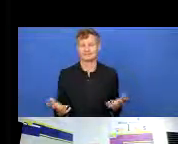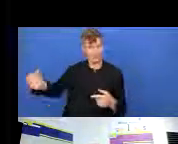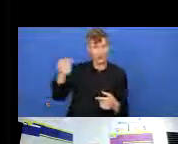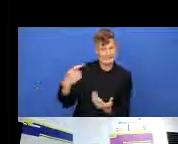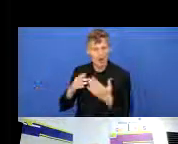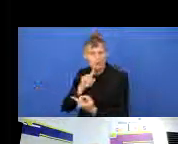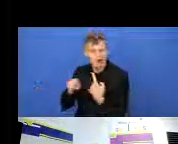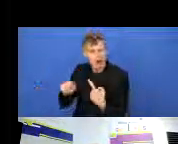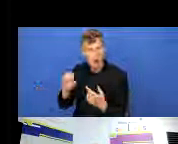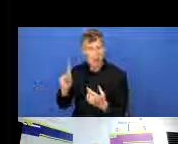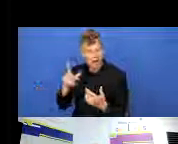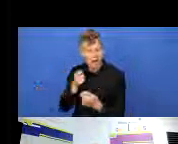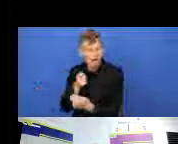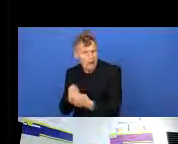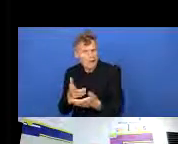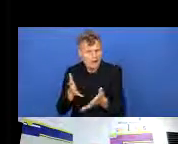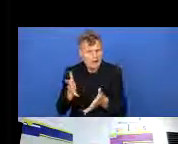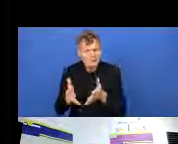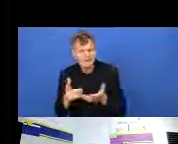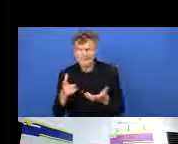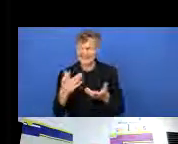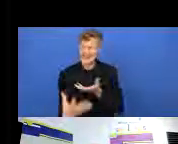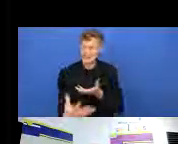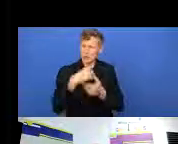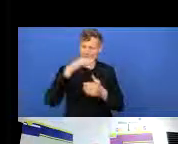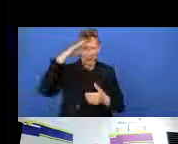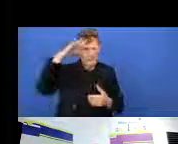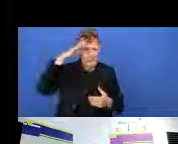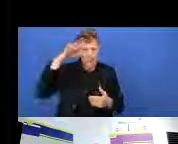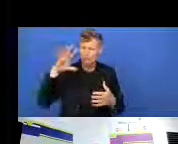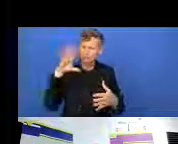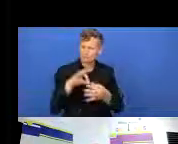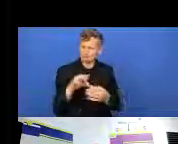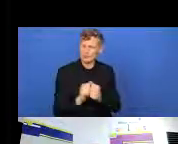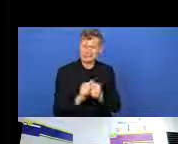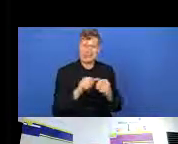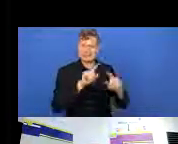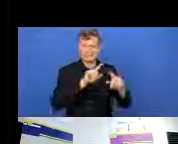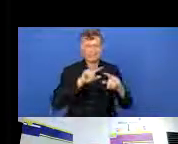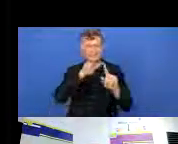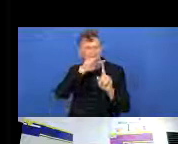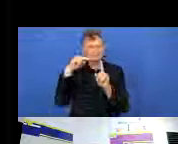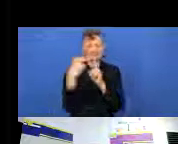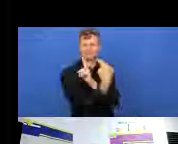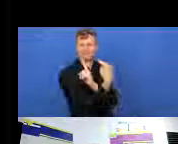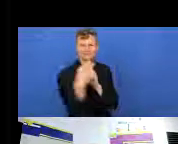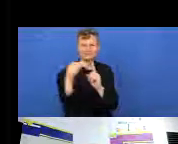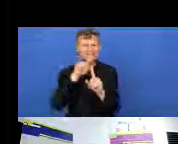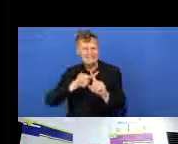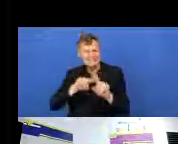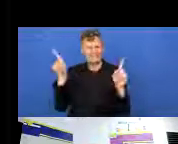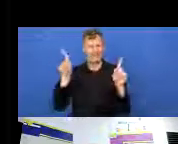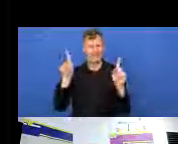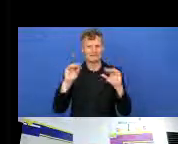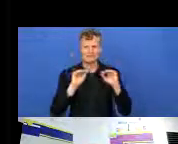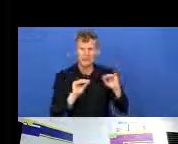inclusive mise sur des pratiques différenciées, il est crucial de bien connaître les besoins de chaque enfant. Ainsi, pour